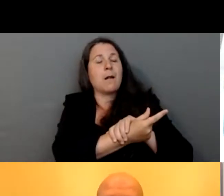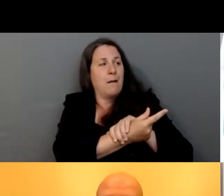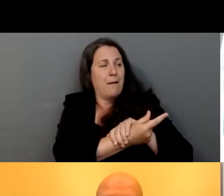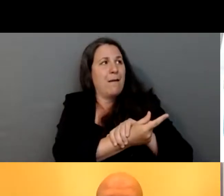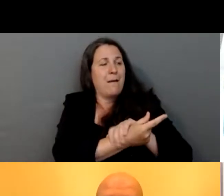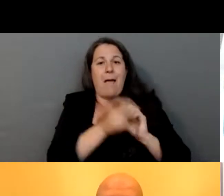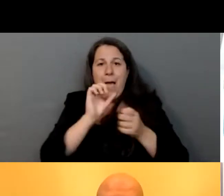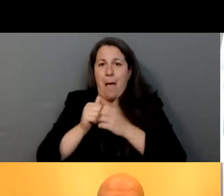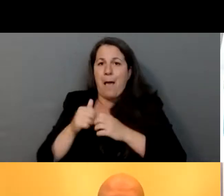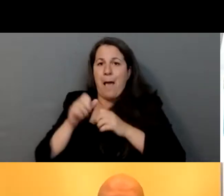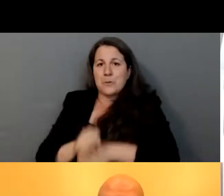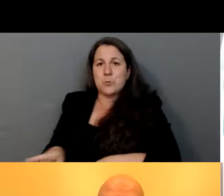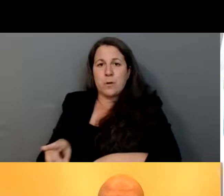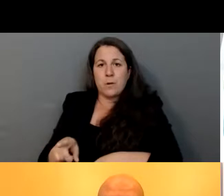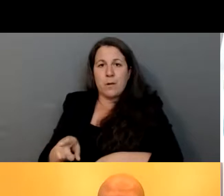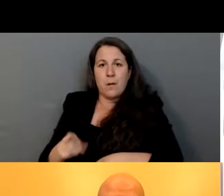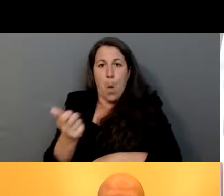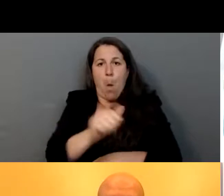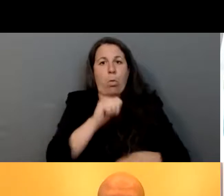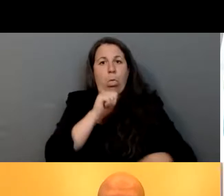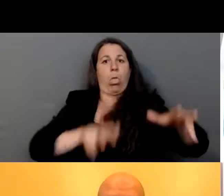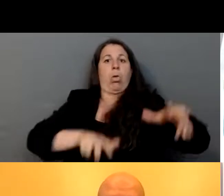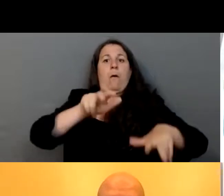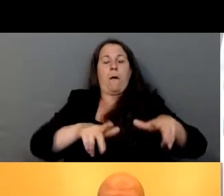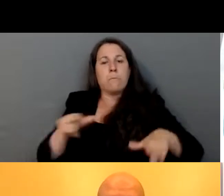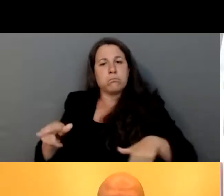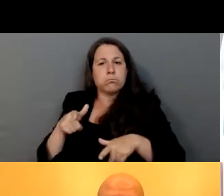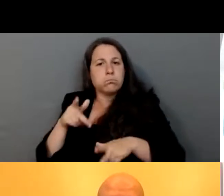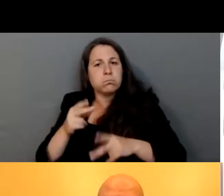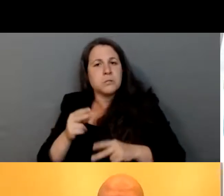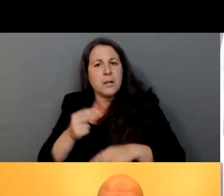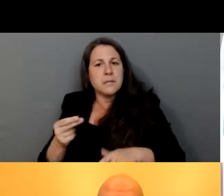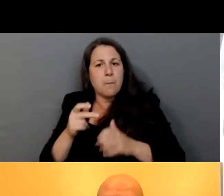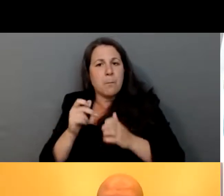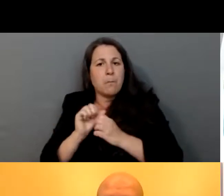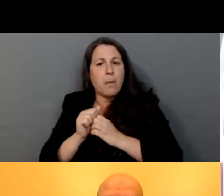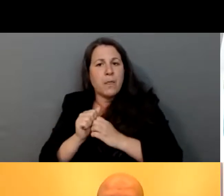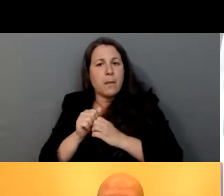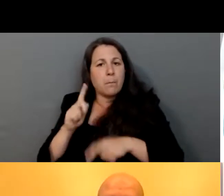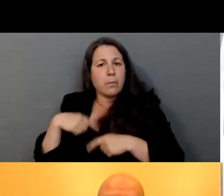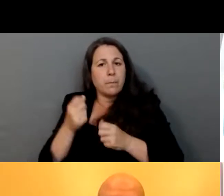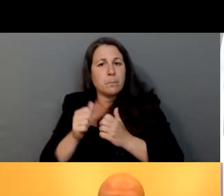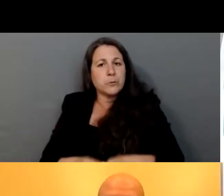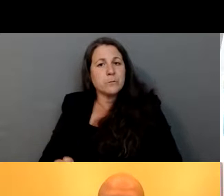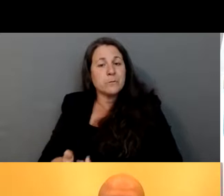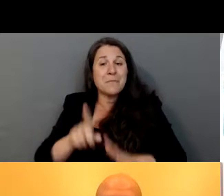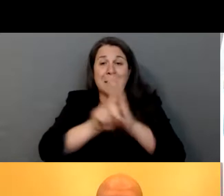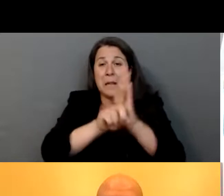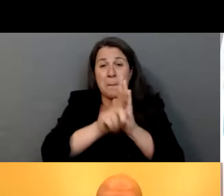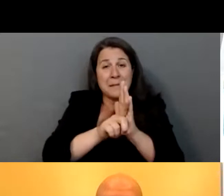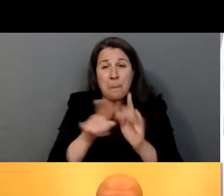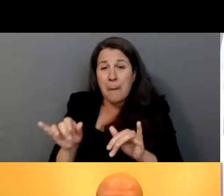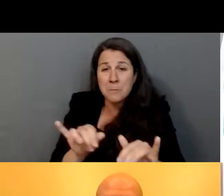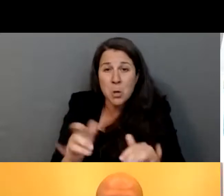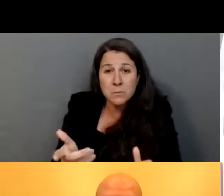de réponses, en tout cas du moins d'expertise, donc il y a vraiment une nécessité de les écouter, de valoriser